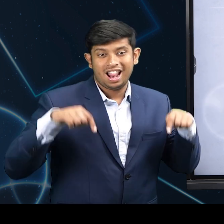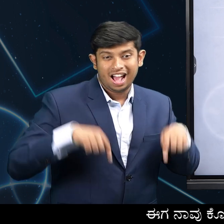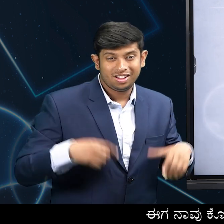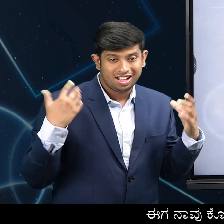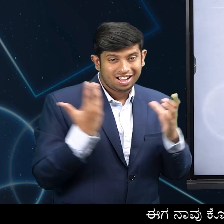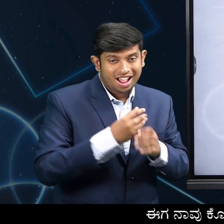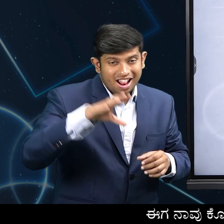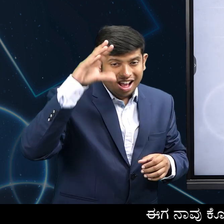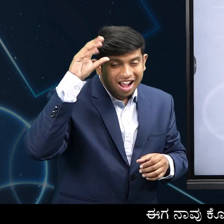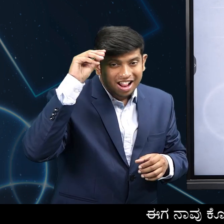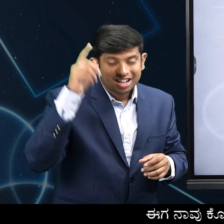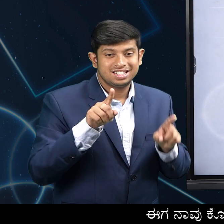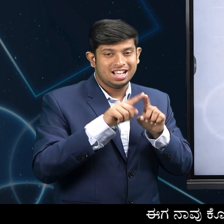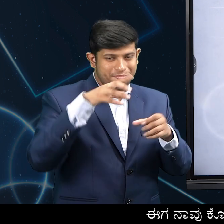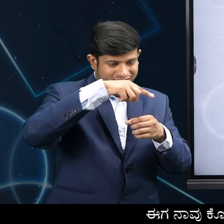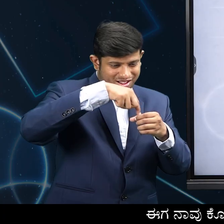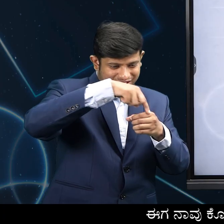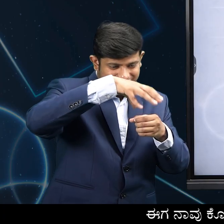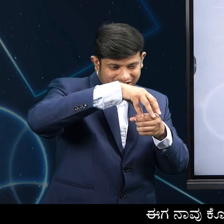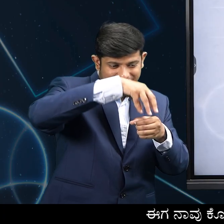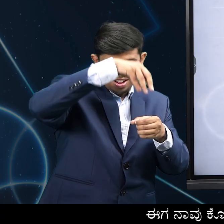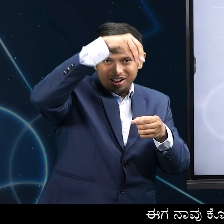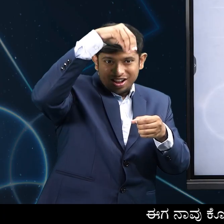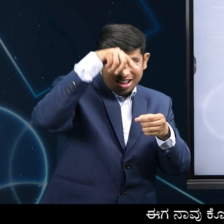ಈಗ ನಾವು ಕೋನ್ ಮತ್ತು ಅದರ ಗುಣಲಕ್ಷಣಗಳನ್ನ ಕಲಿತೇವೆ.